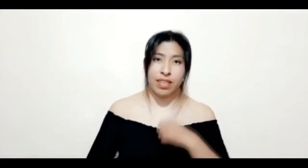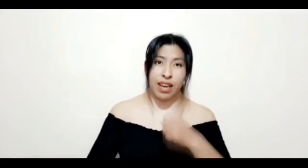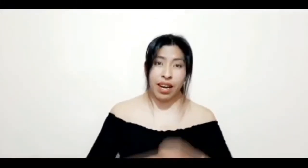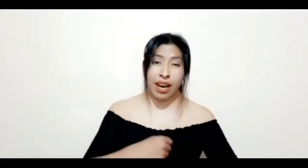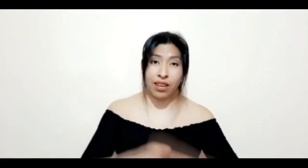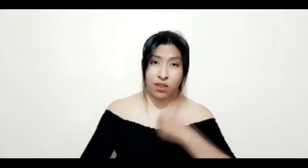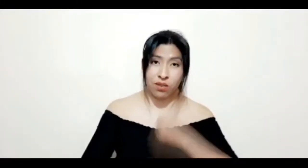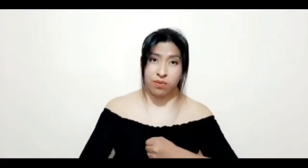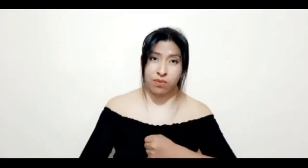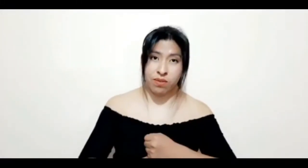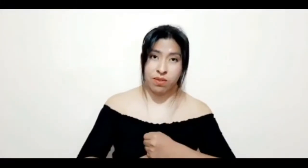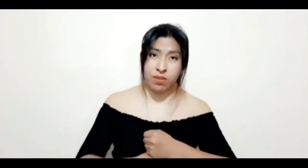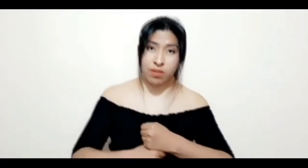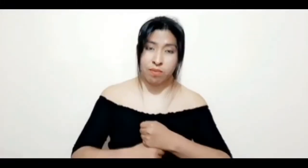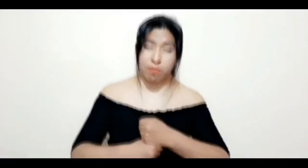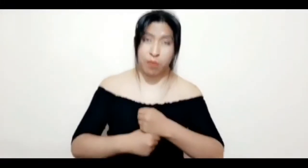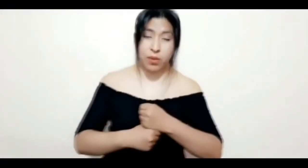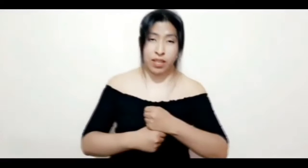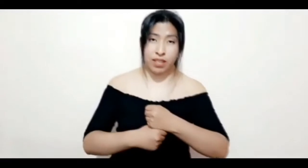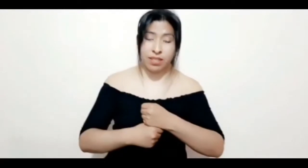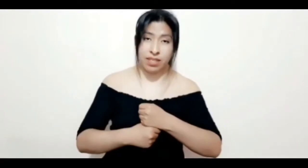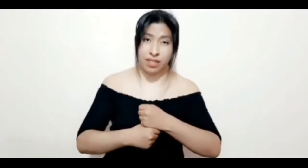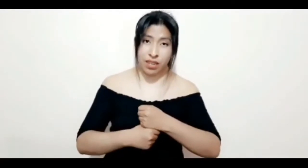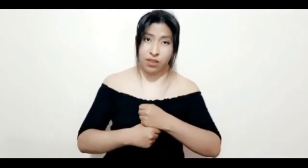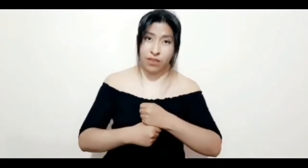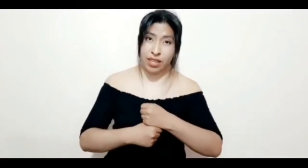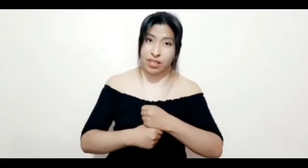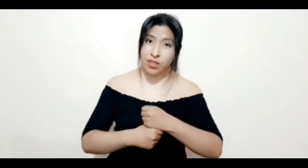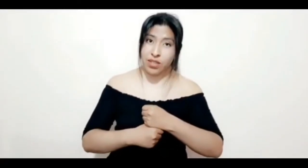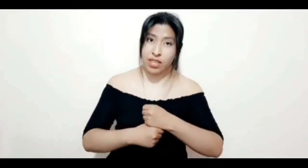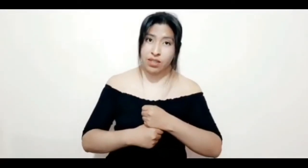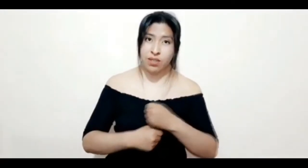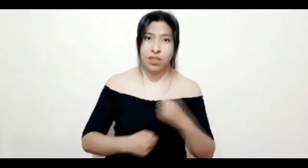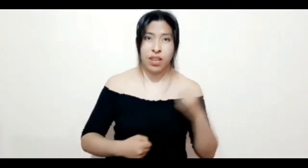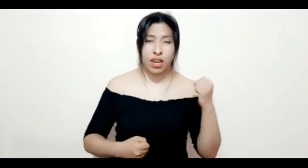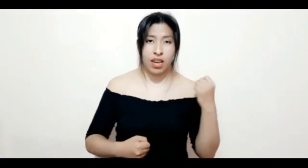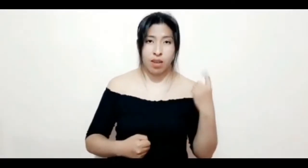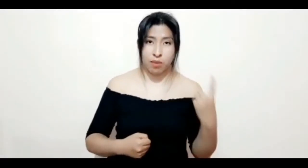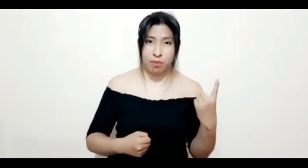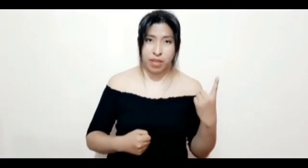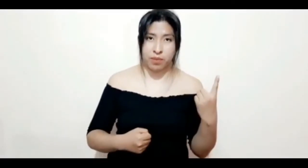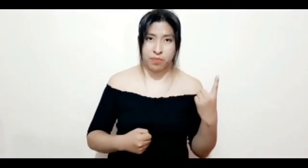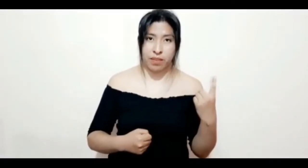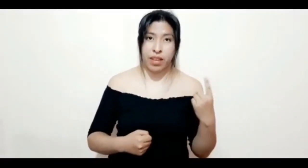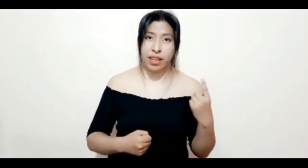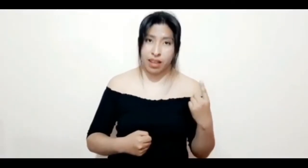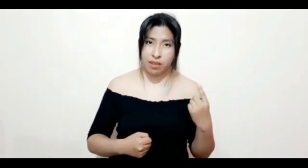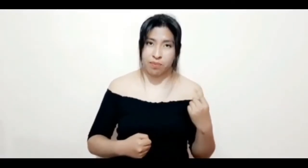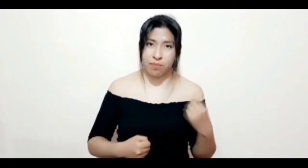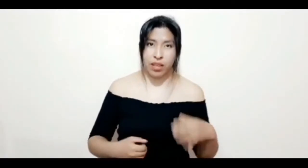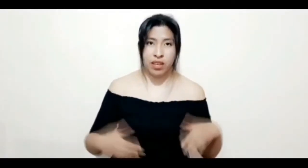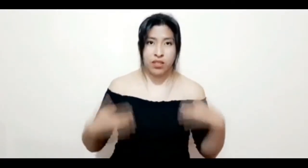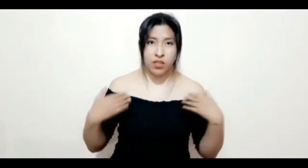seña año, vamos a decirlo en diferentes contextos. El primero, edad. Yo